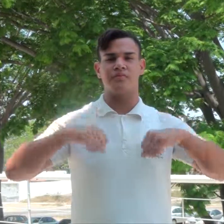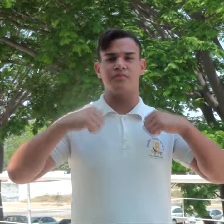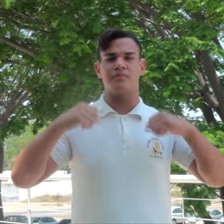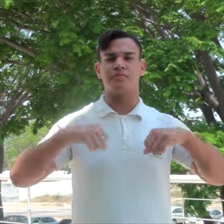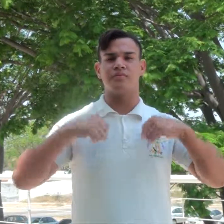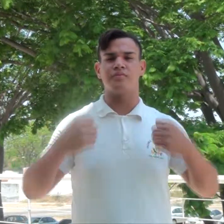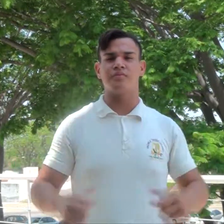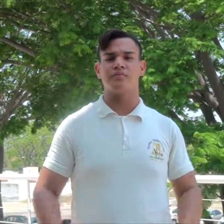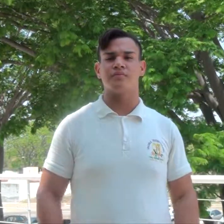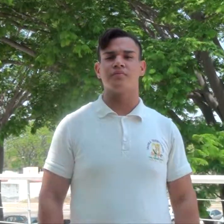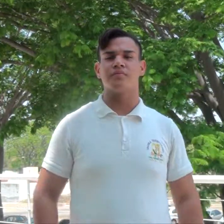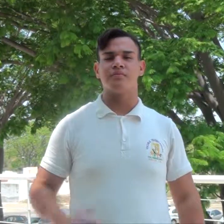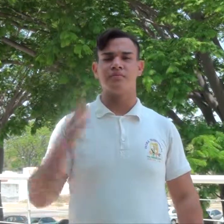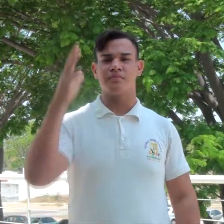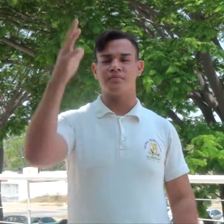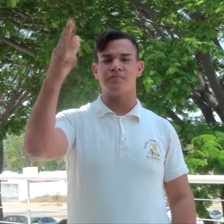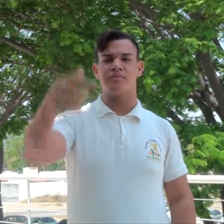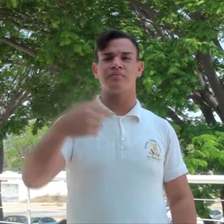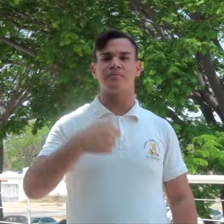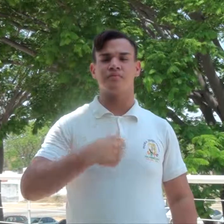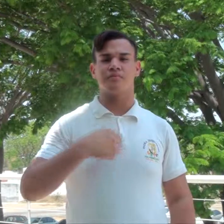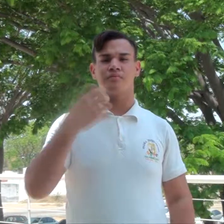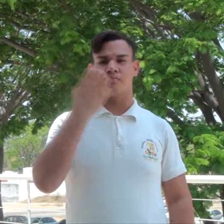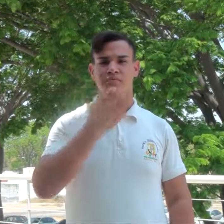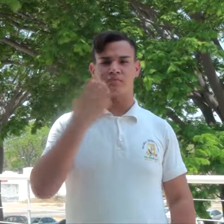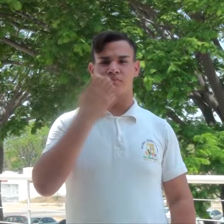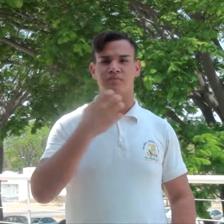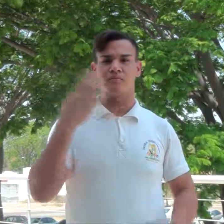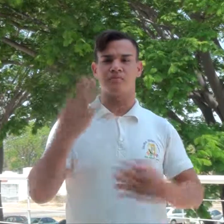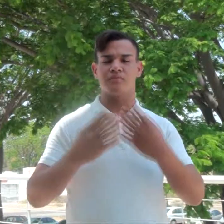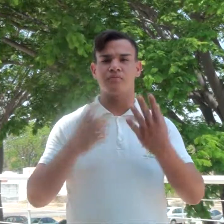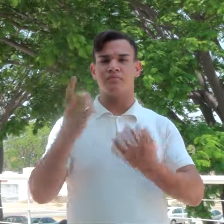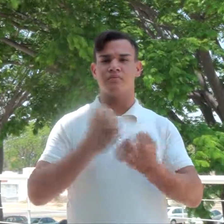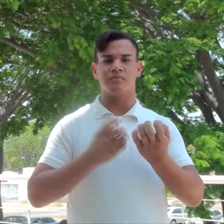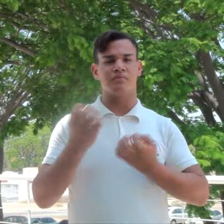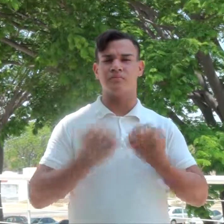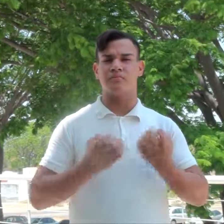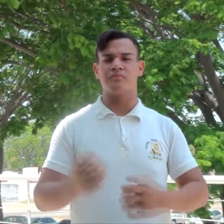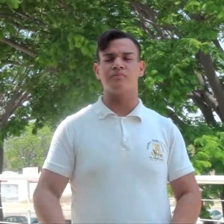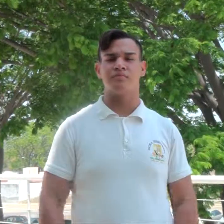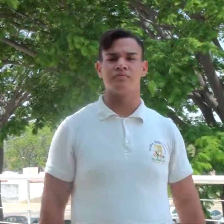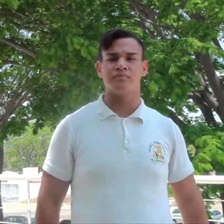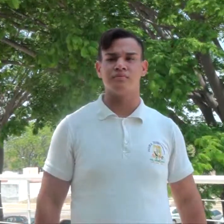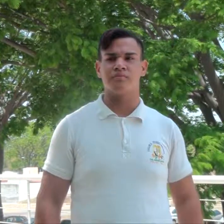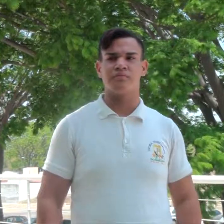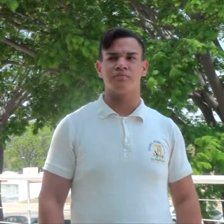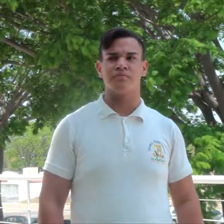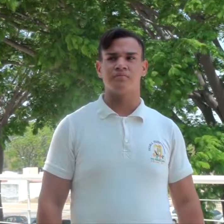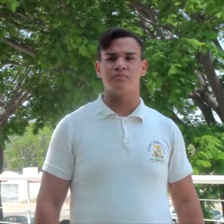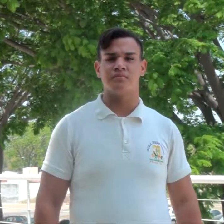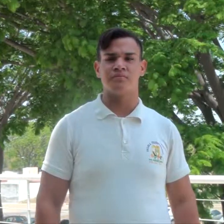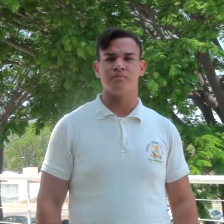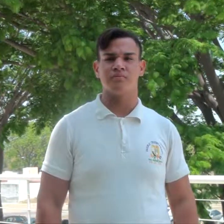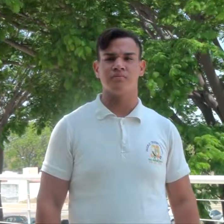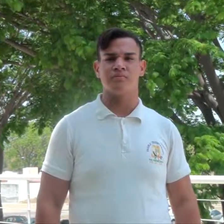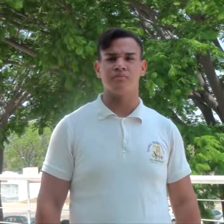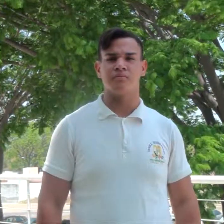los adolescentes. Sería mejor ir a la escuela y hacer ejercicio.